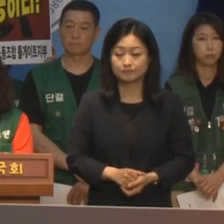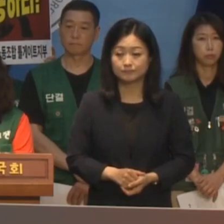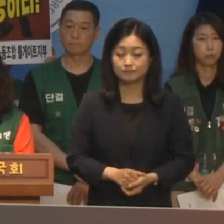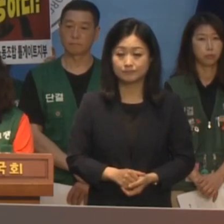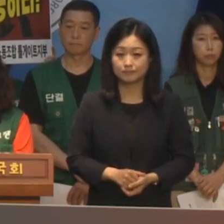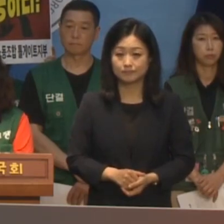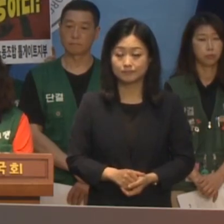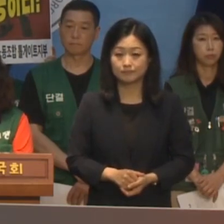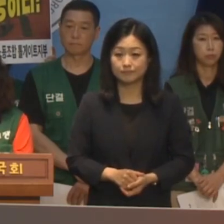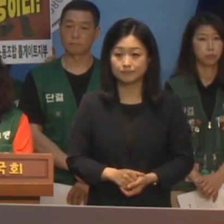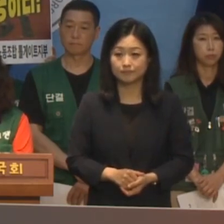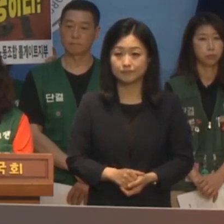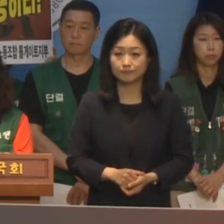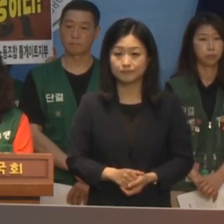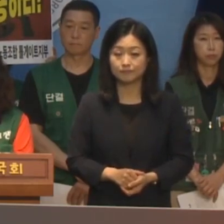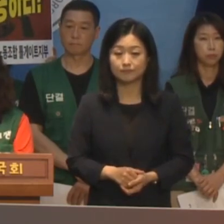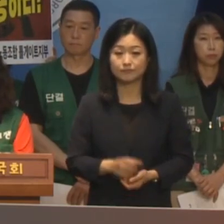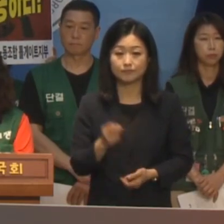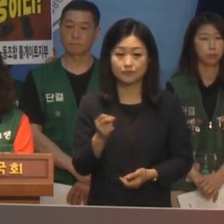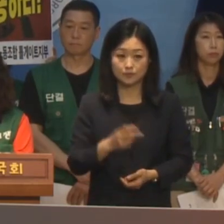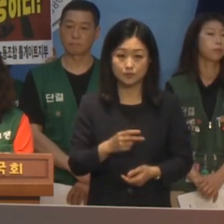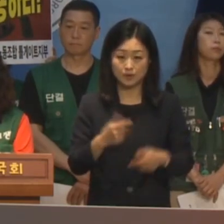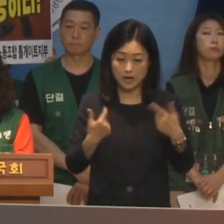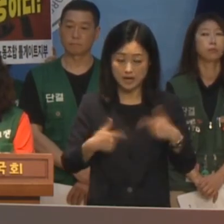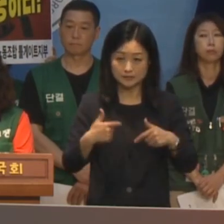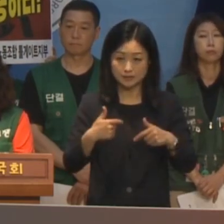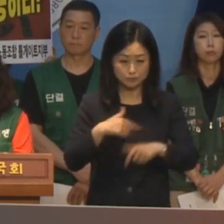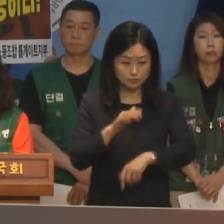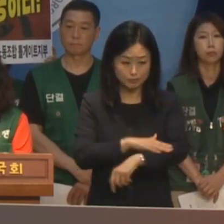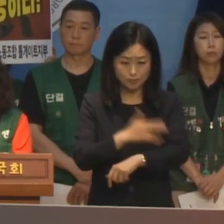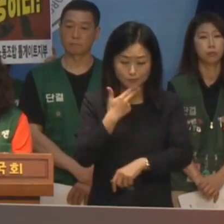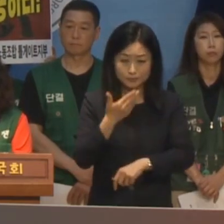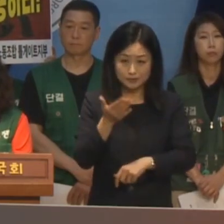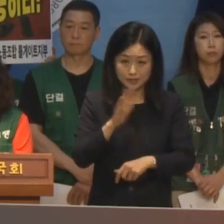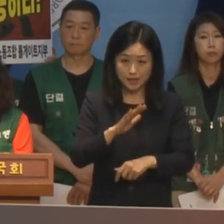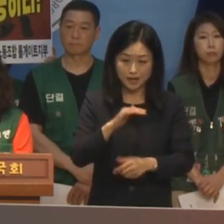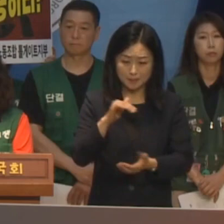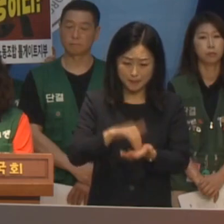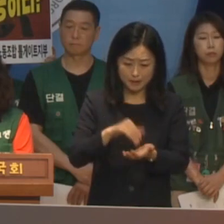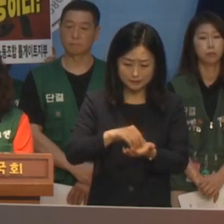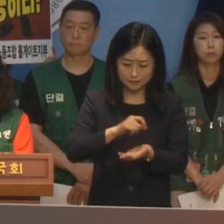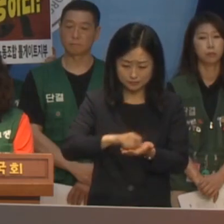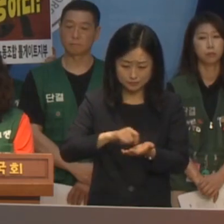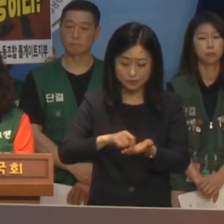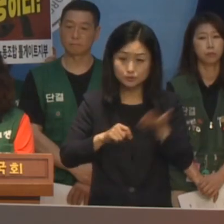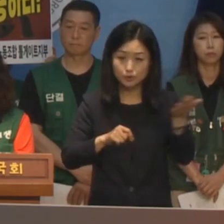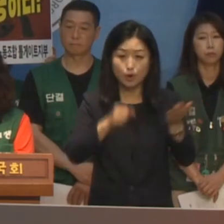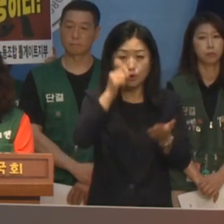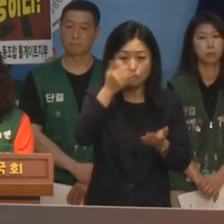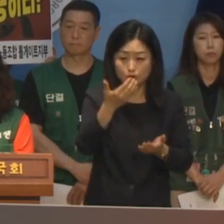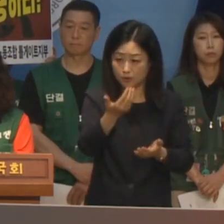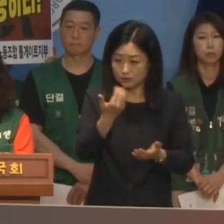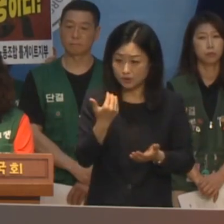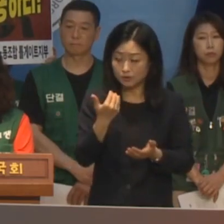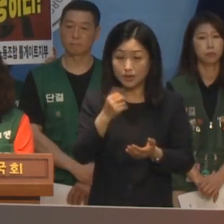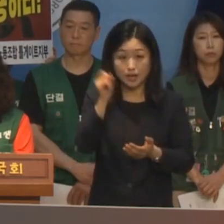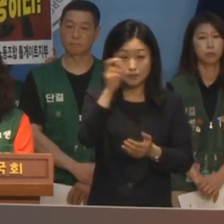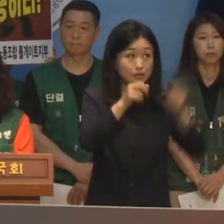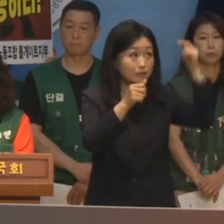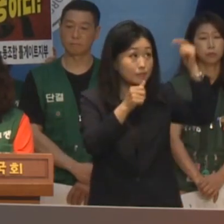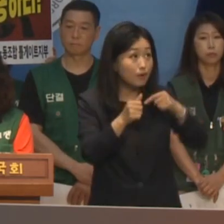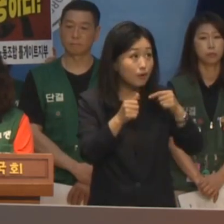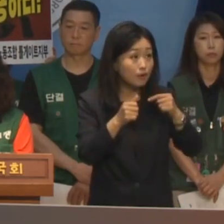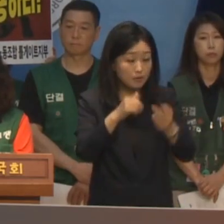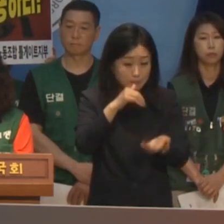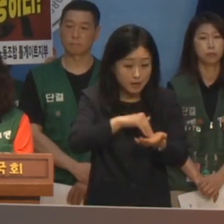경위서를 쓰게 하는 일상인 우리들입니다. 9개월 전에 있었던 일도 지금에 와서 경위서를